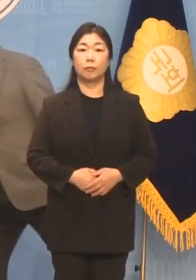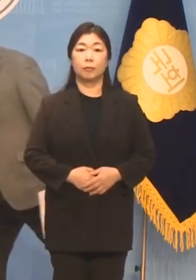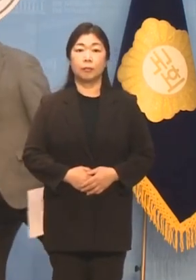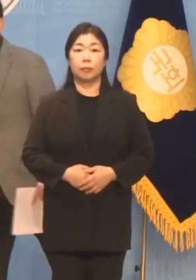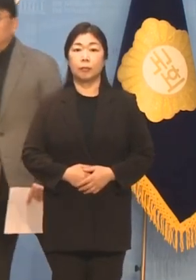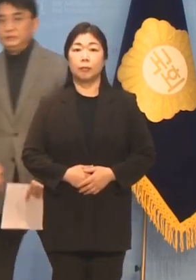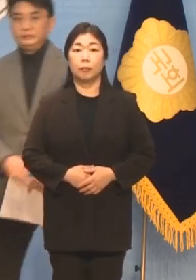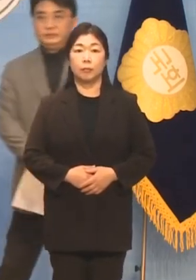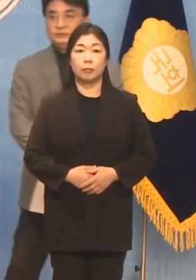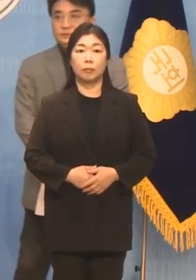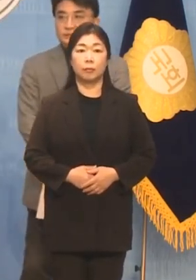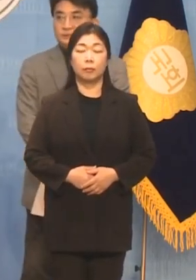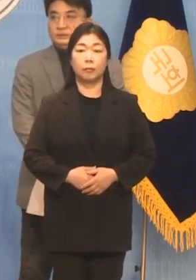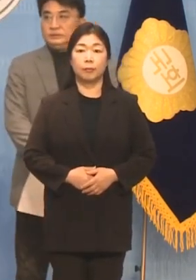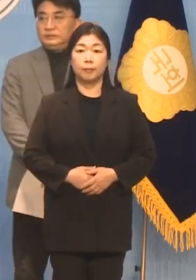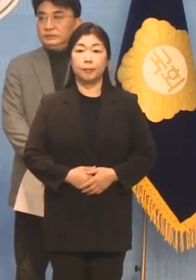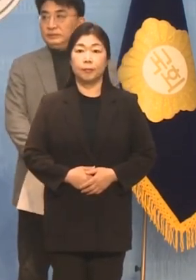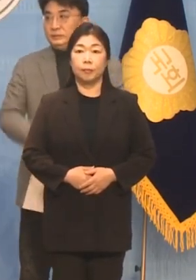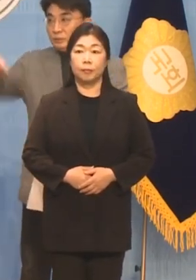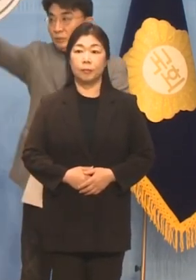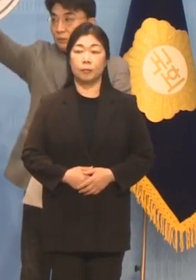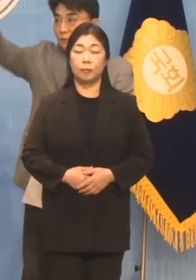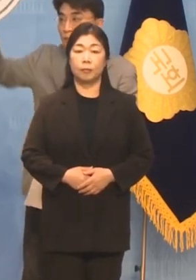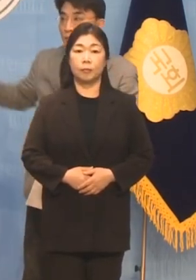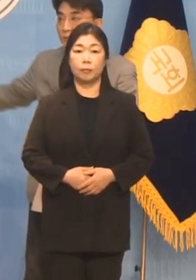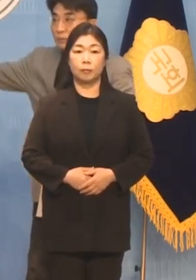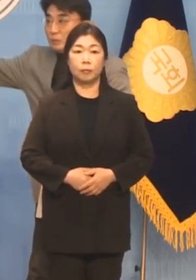여기 십시오. 더 안 오세요? 안 올라오세요?